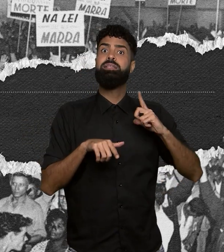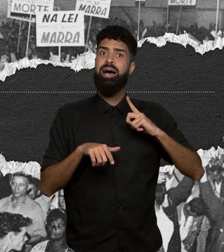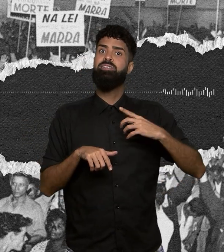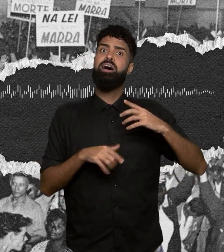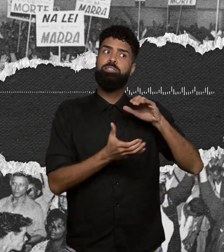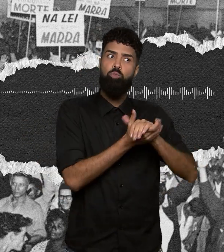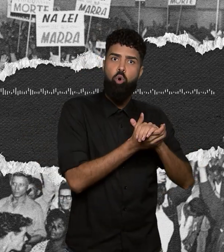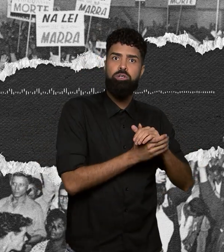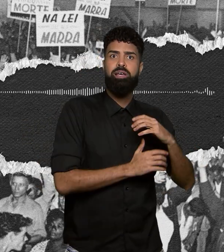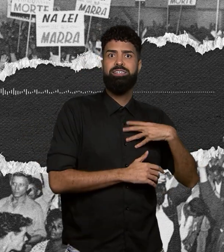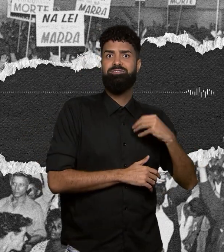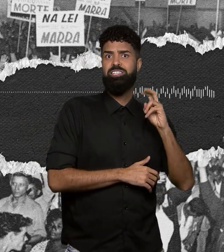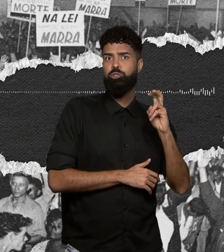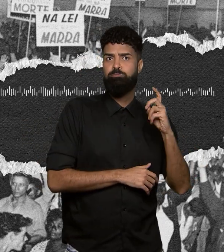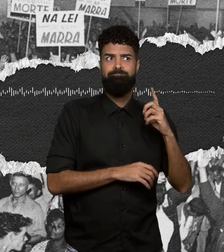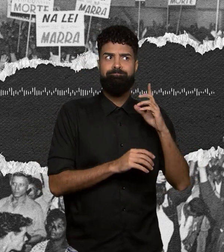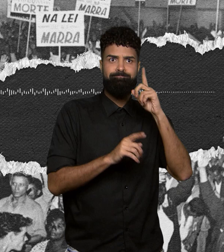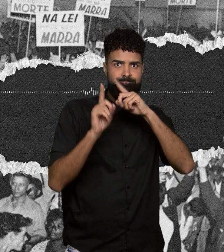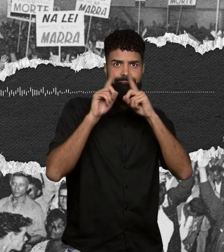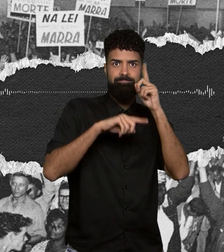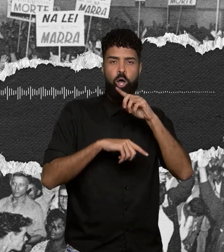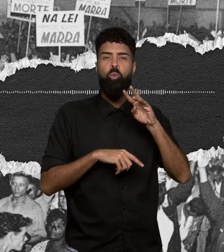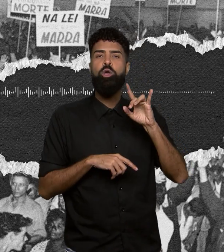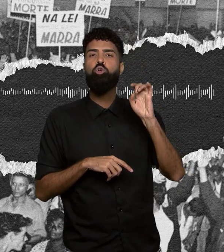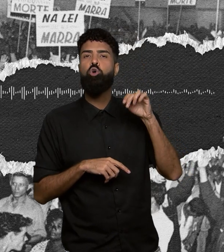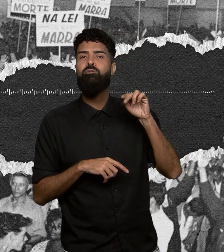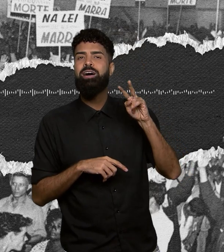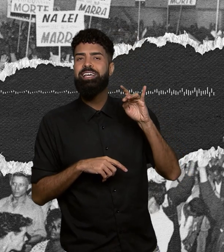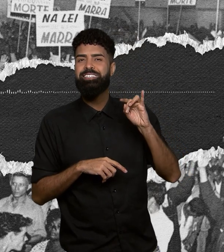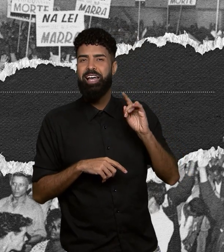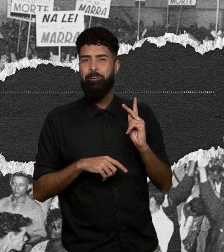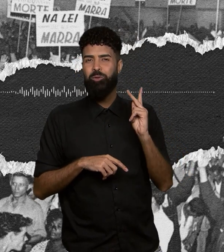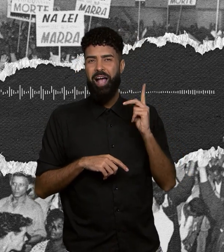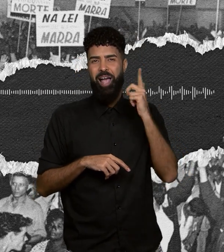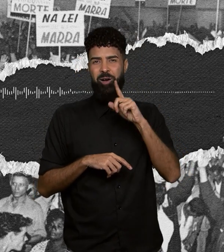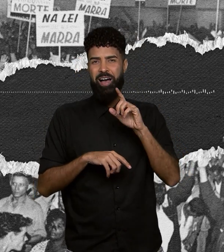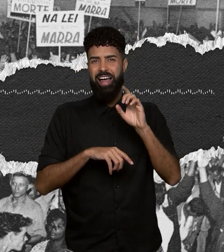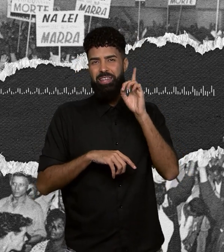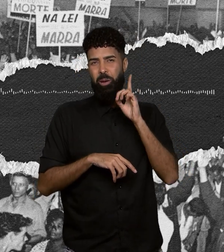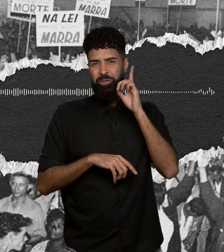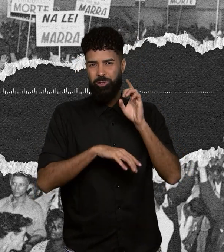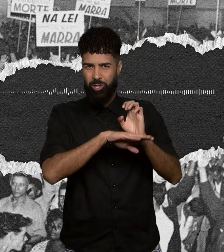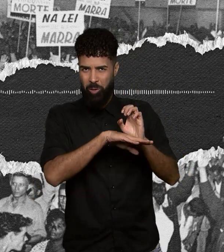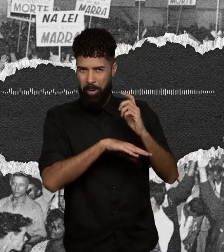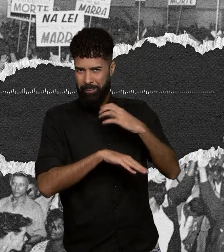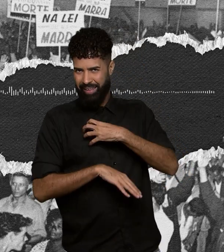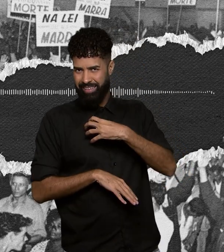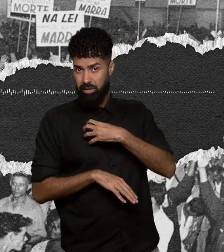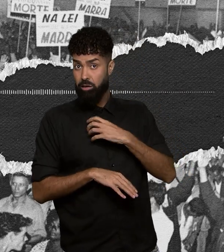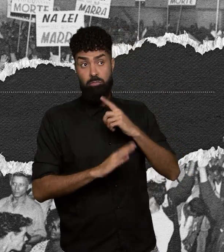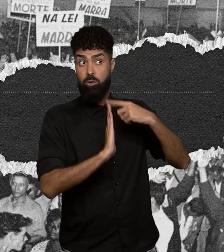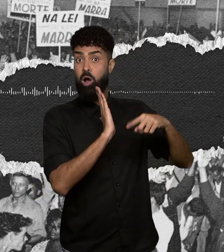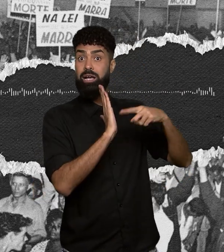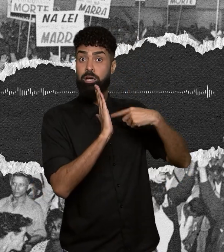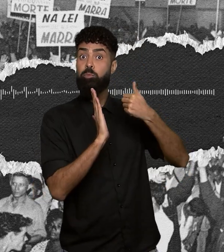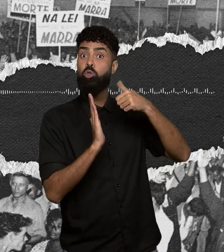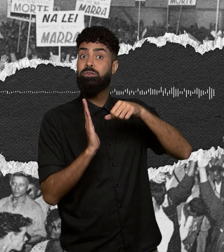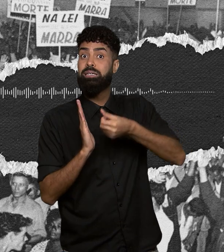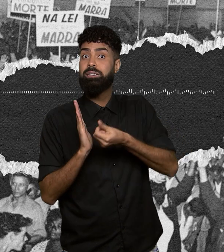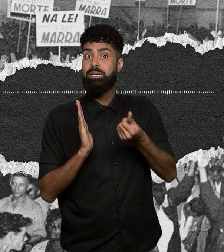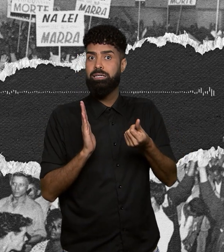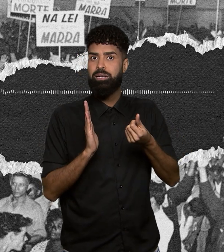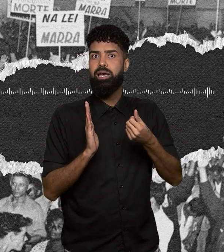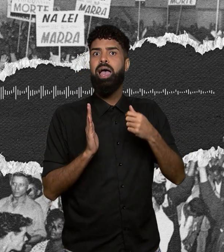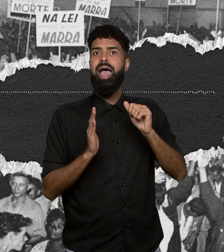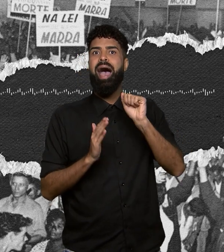filhos Wilton Valença o petroleiro eleito deputado estadual na Bahia foi cassado em 1966 na publicação